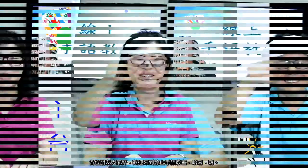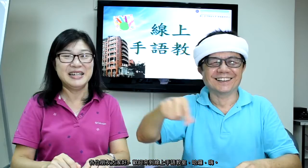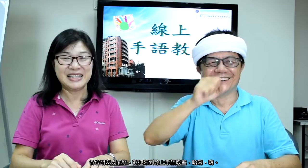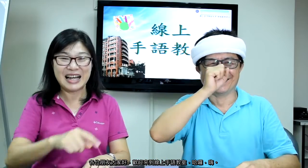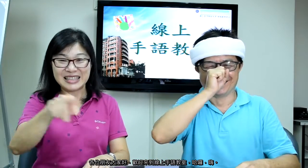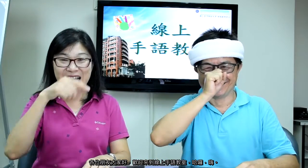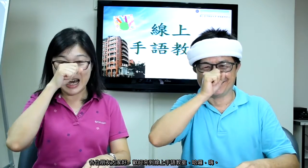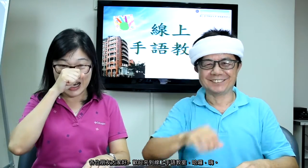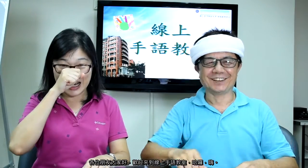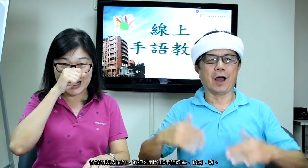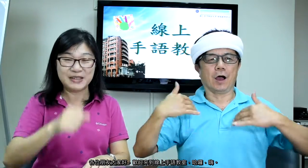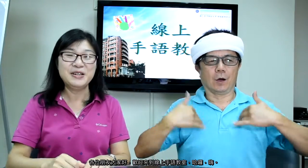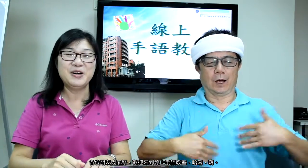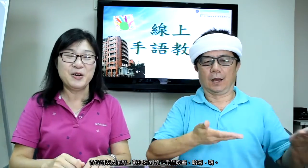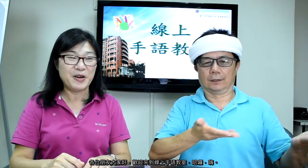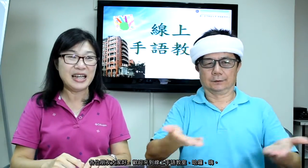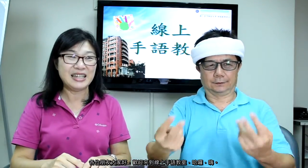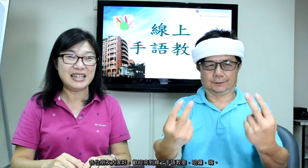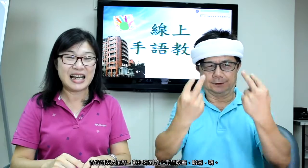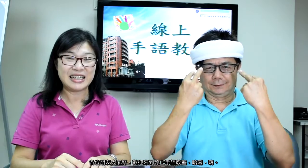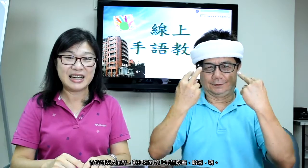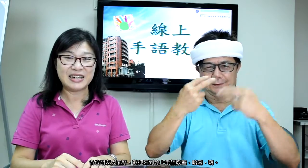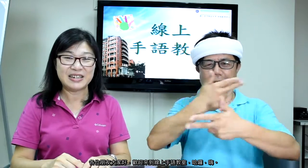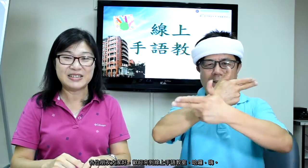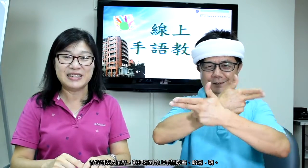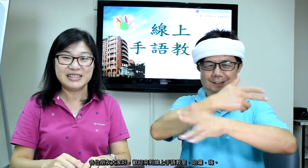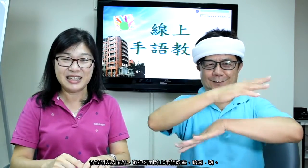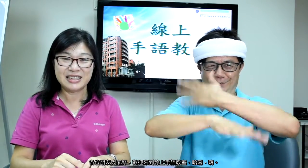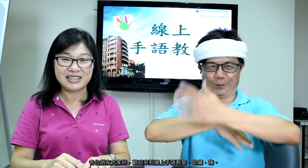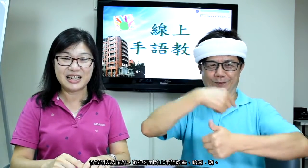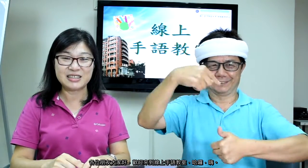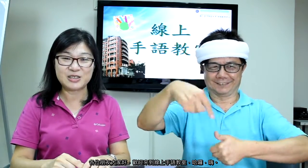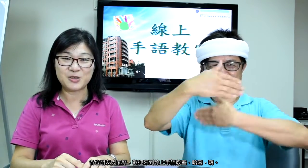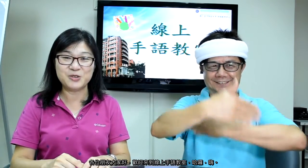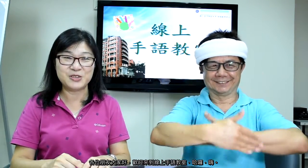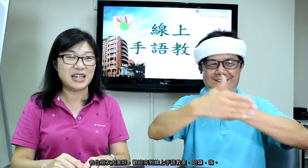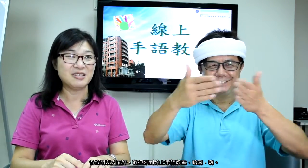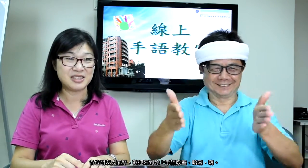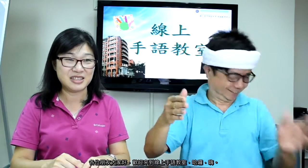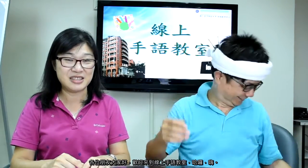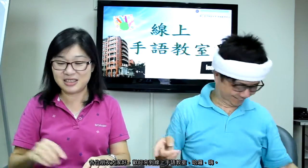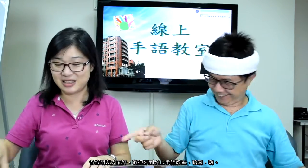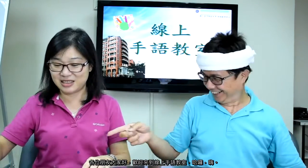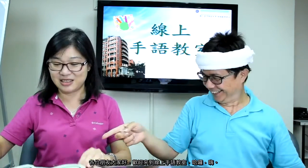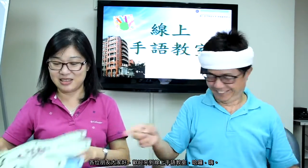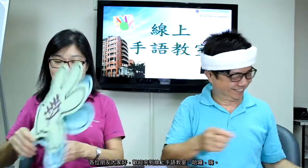友，大家好，欢迎来到线上手语教室。